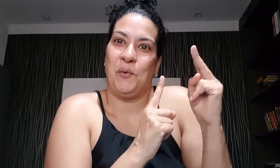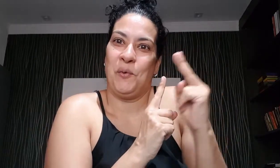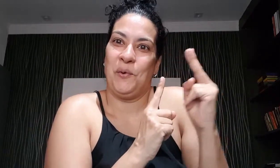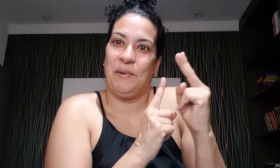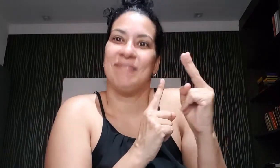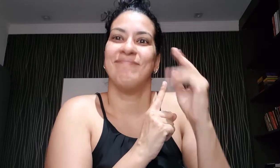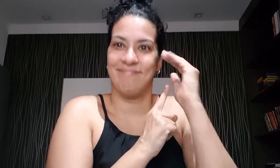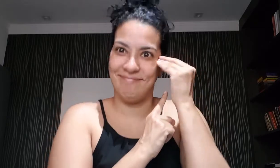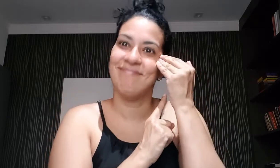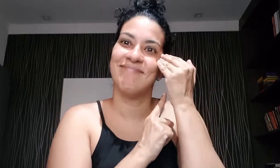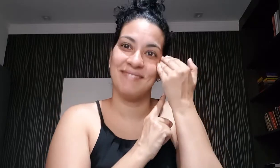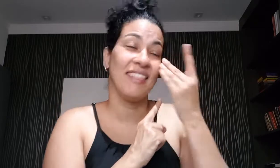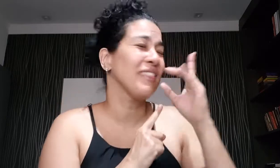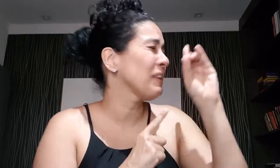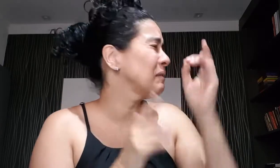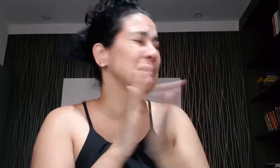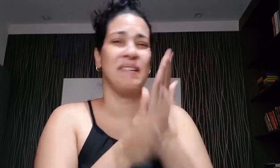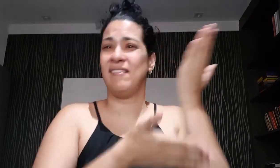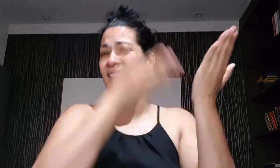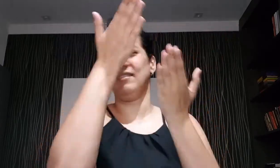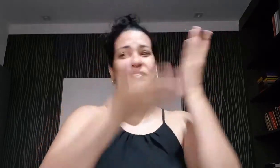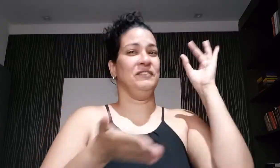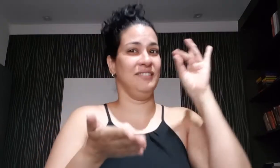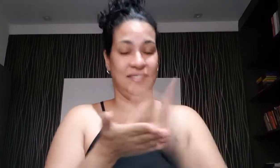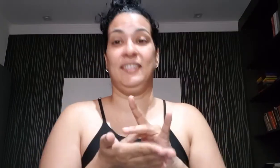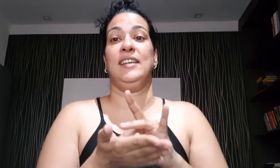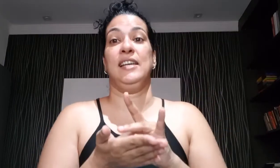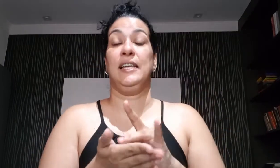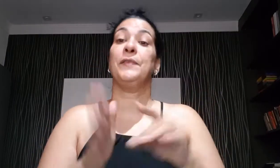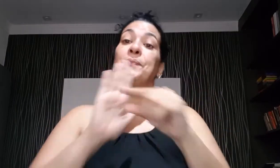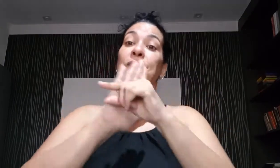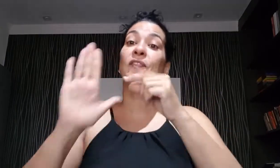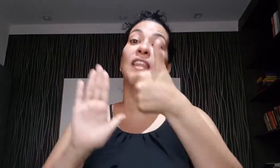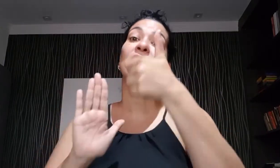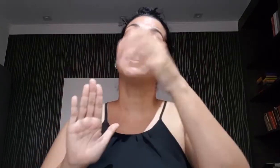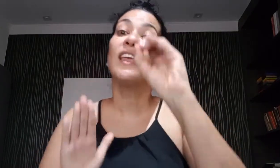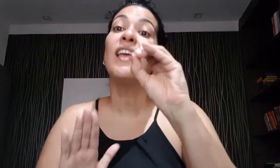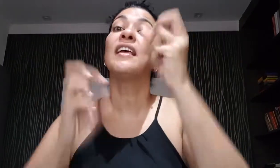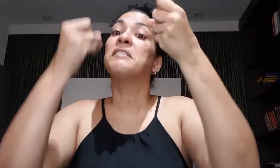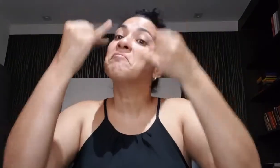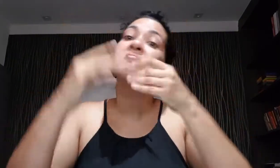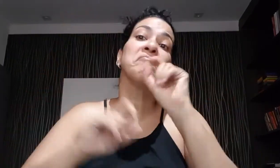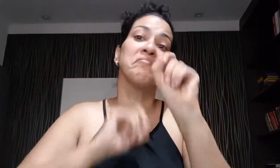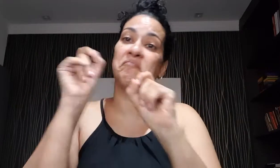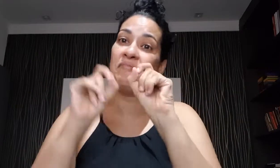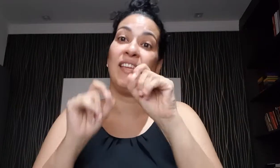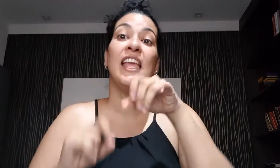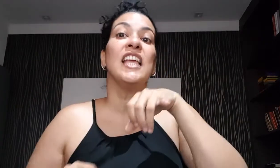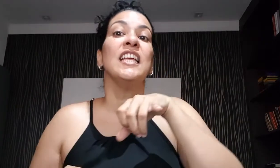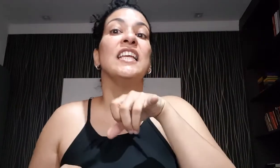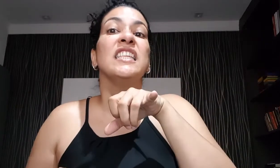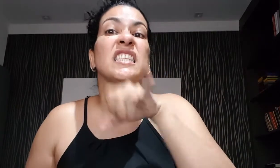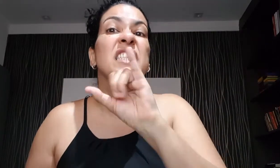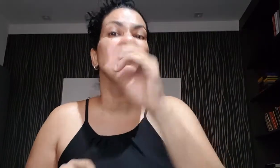é refúgio. E o verso de número 10, ele diz: quem conhece o teu nome, confia em ti, pois tu,